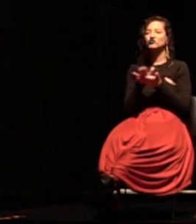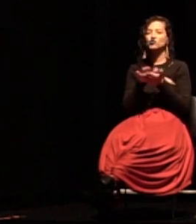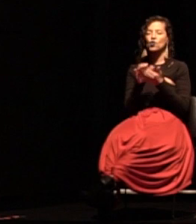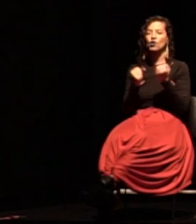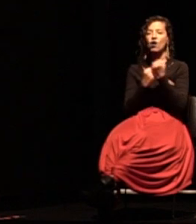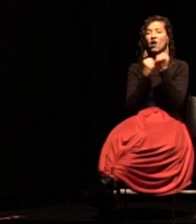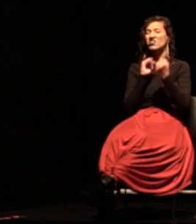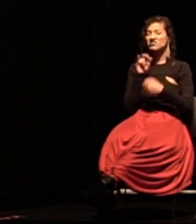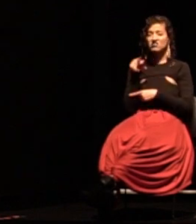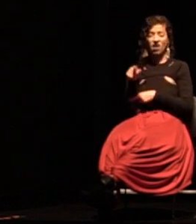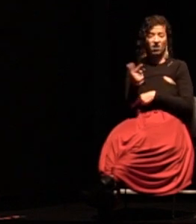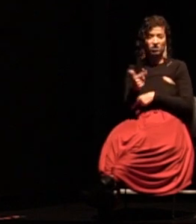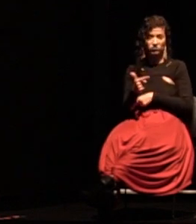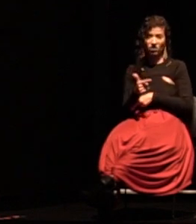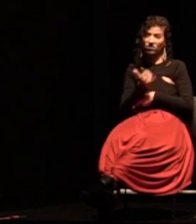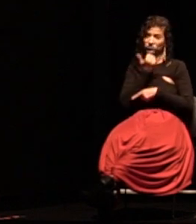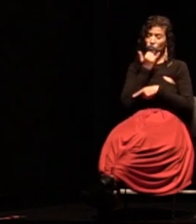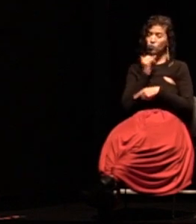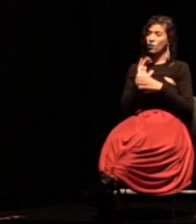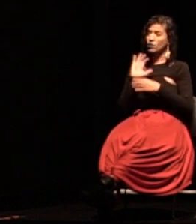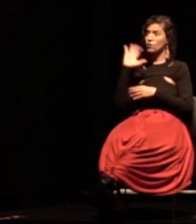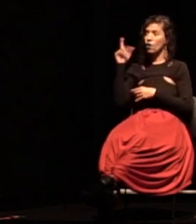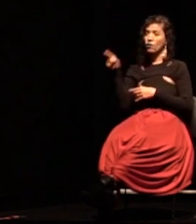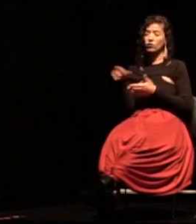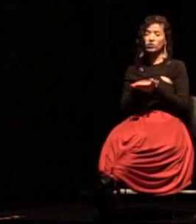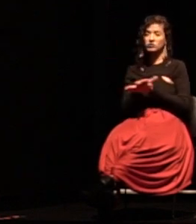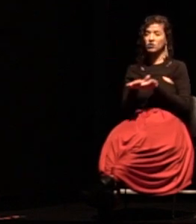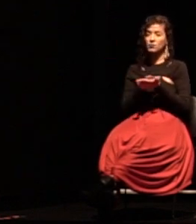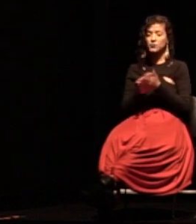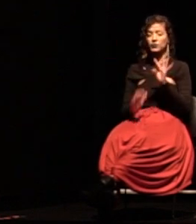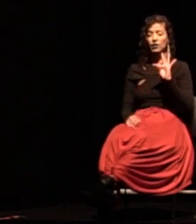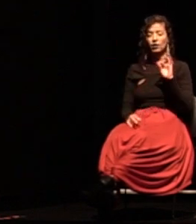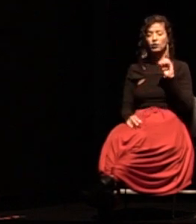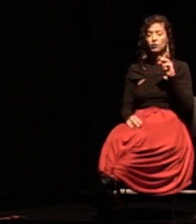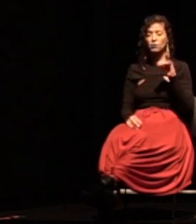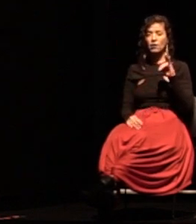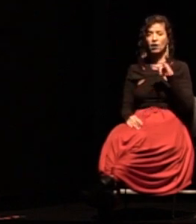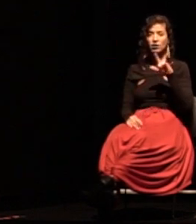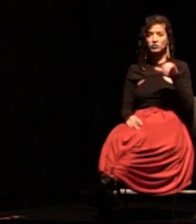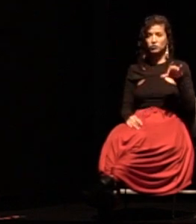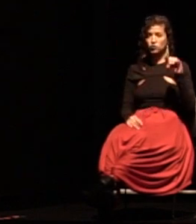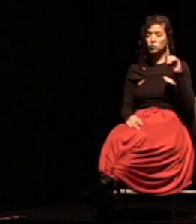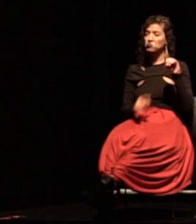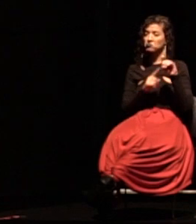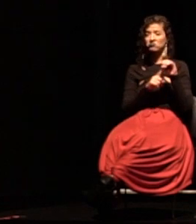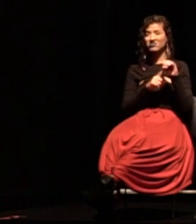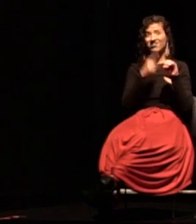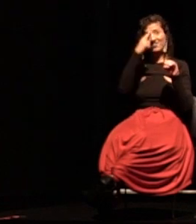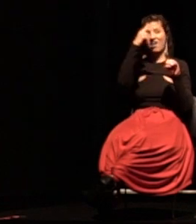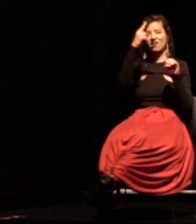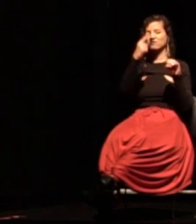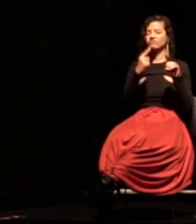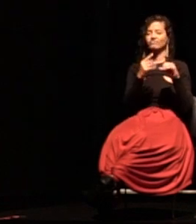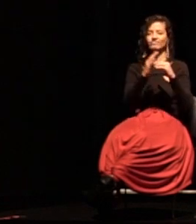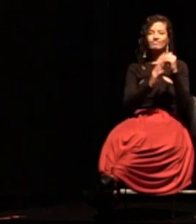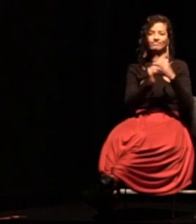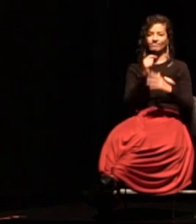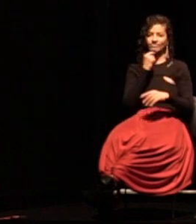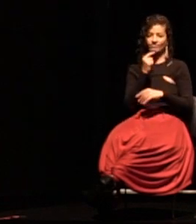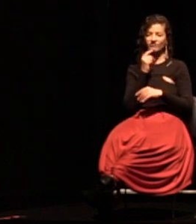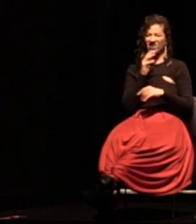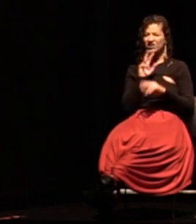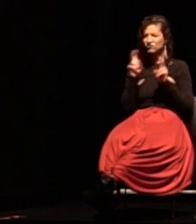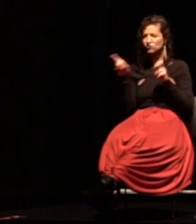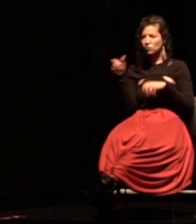fosse a Tchatcha, a Data não acontecia, porque o Tommaso não conseguia pôr em prática as suas brilhantes ideias. Ninguém fala,